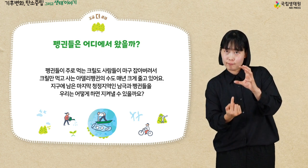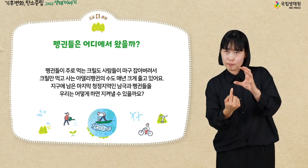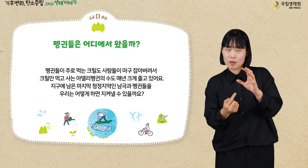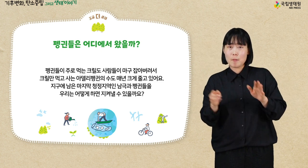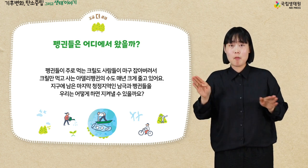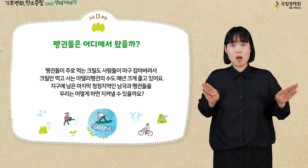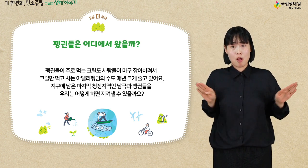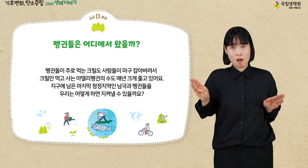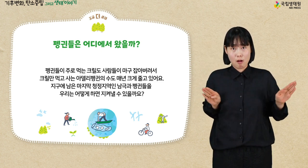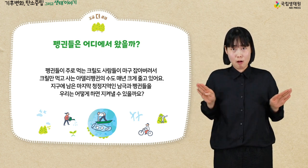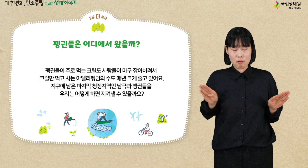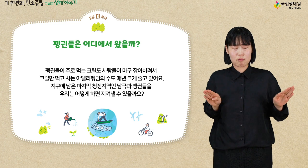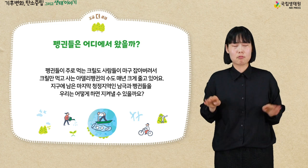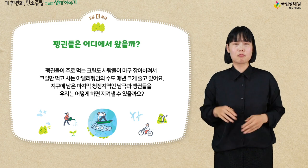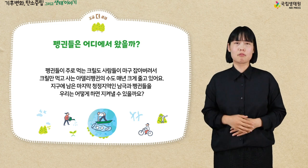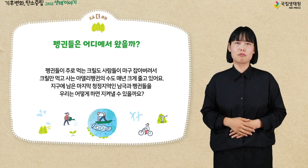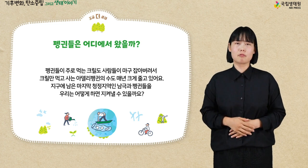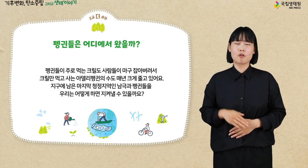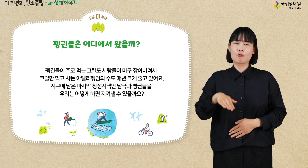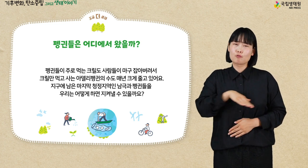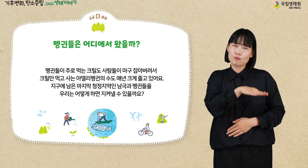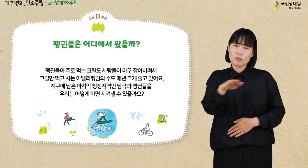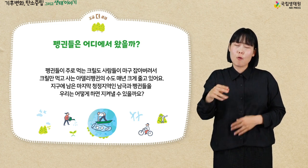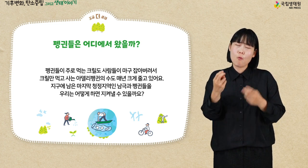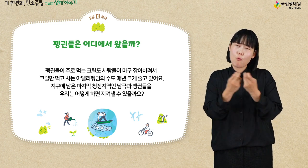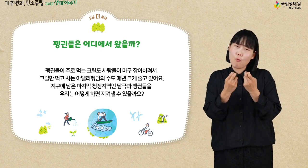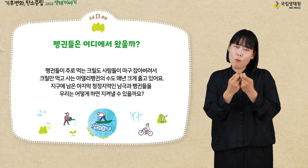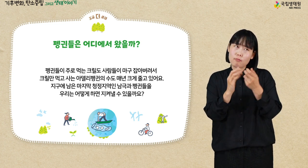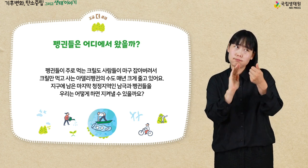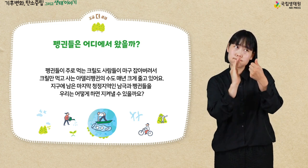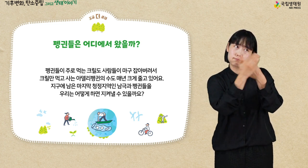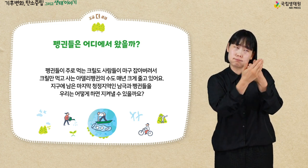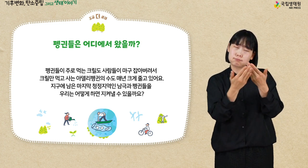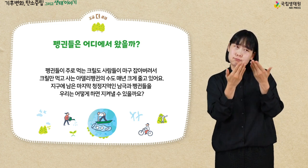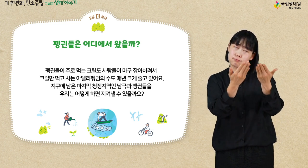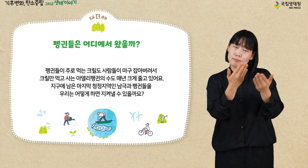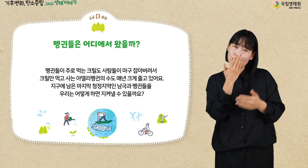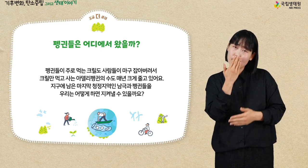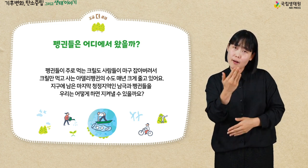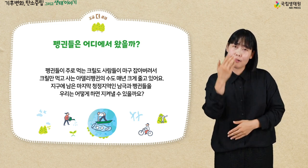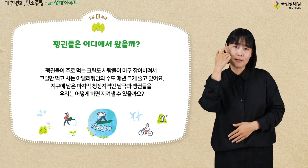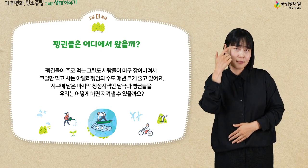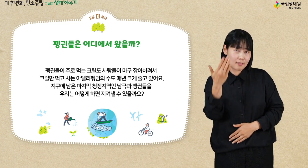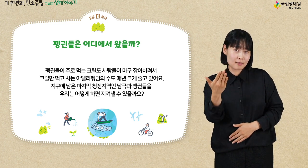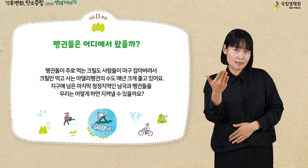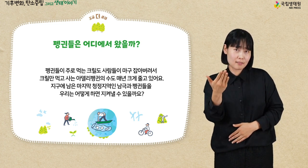남극과 펭귄들을 우리는 어떻게 하면 지켜낼 수 있을까요?